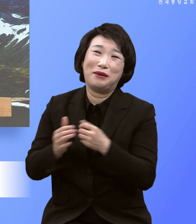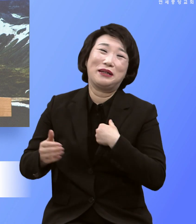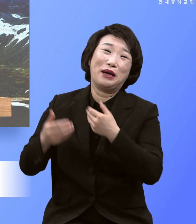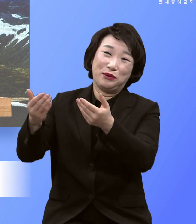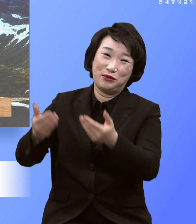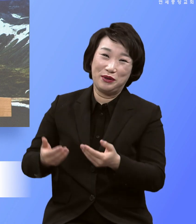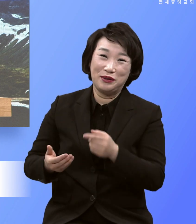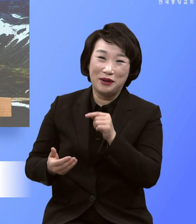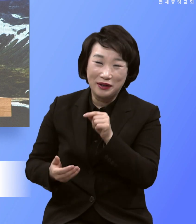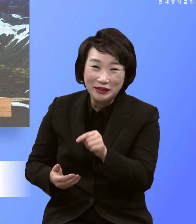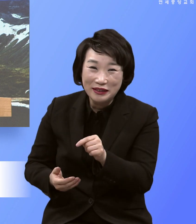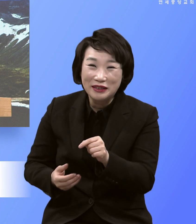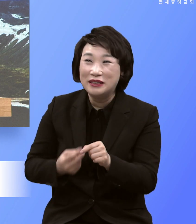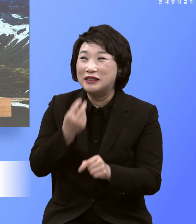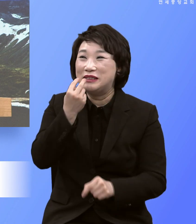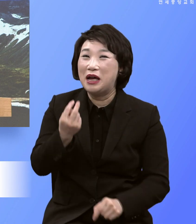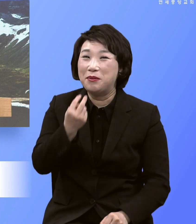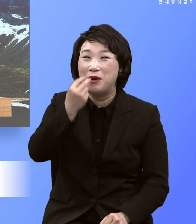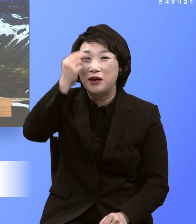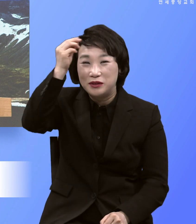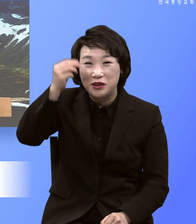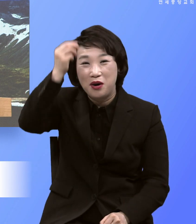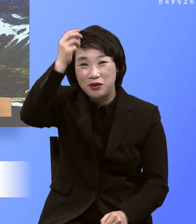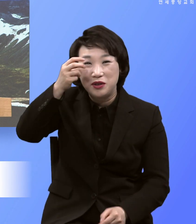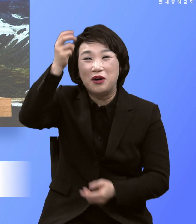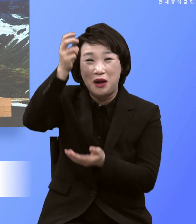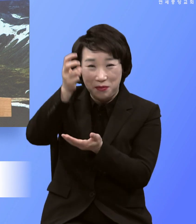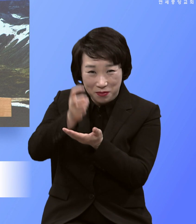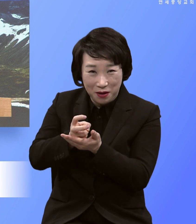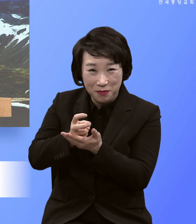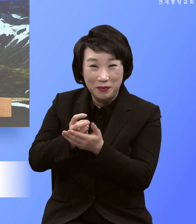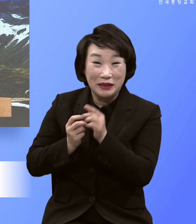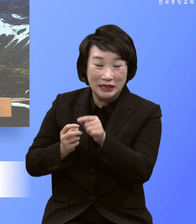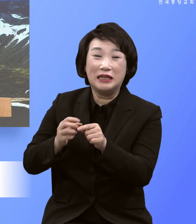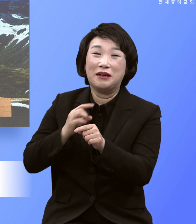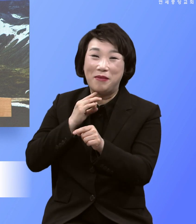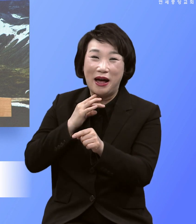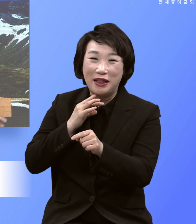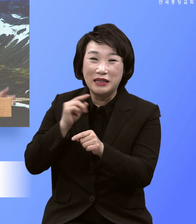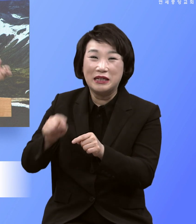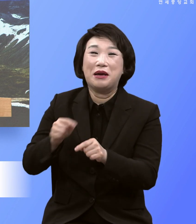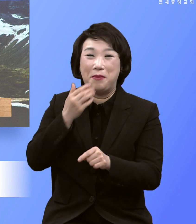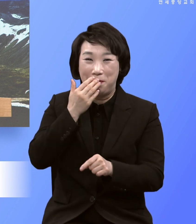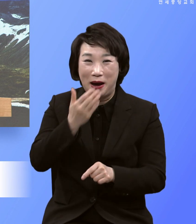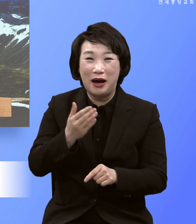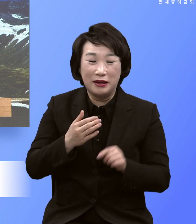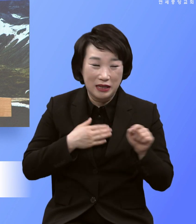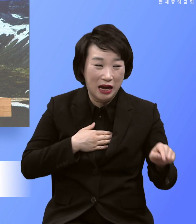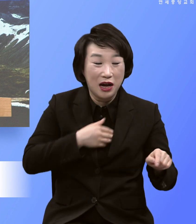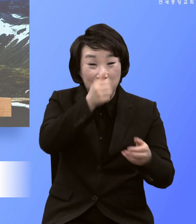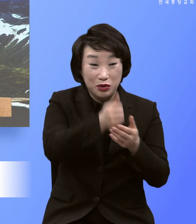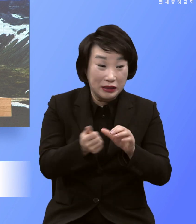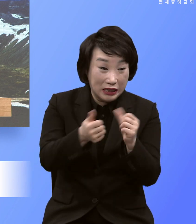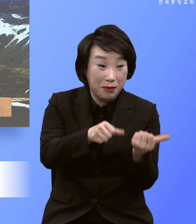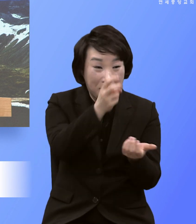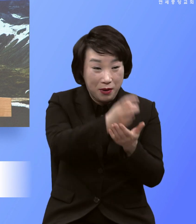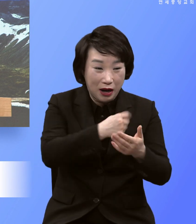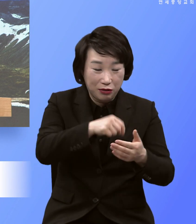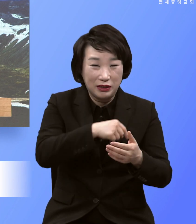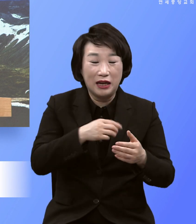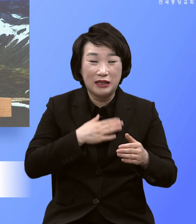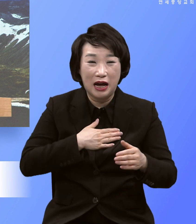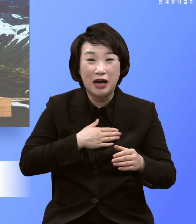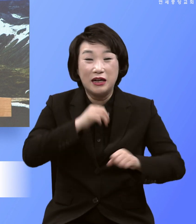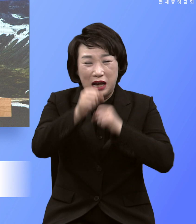주신 생명의 성령의 법으로만이 죄와 사망의 법에서